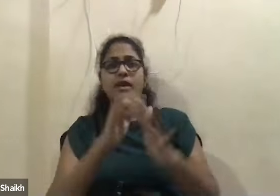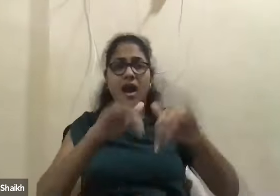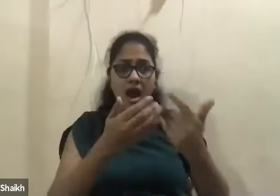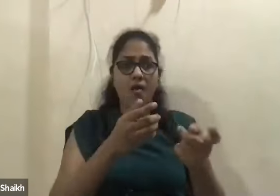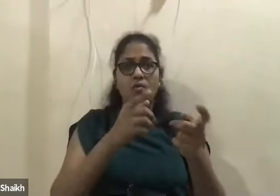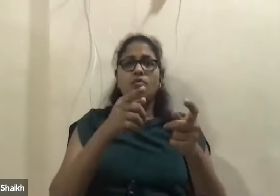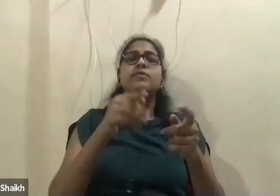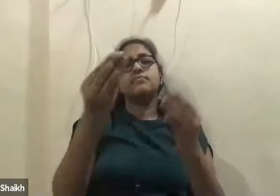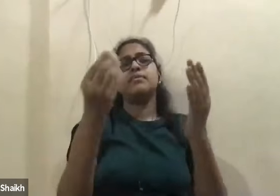उसमें डाल सकते हैं.